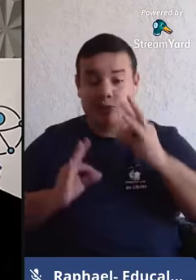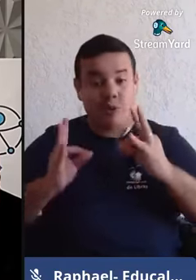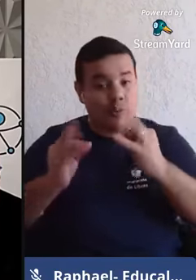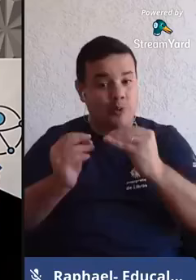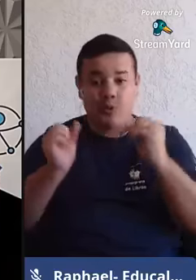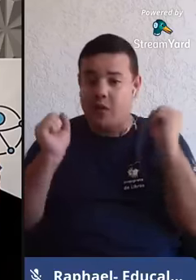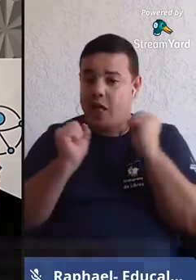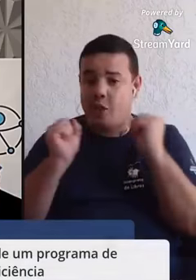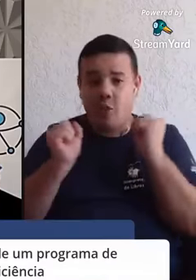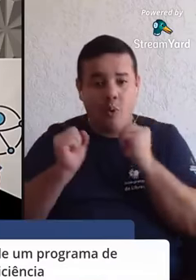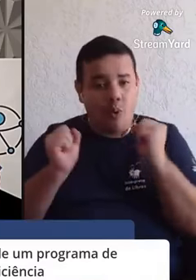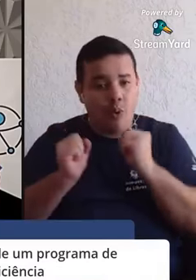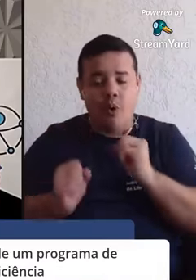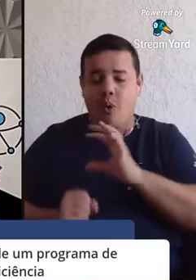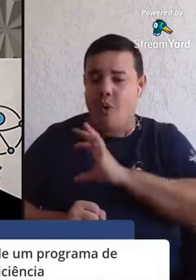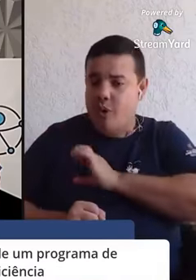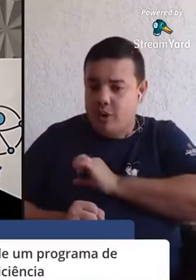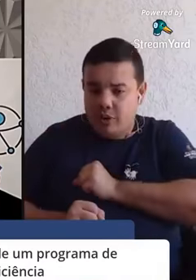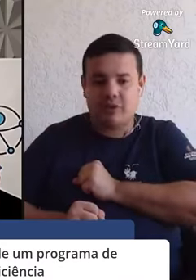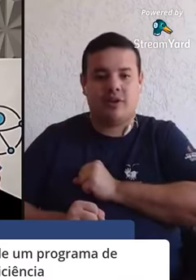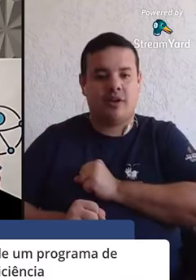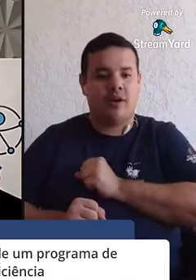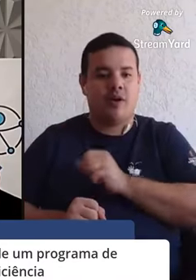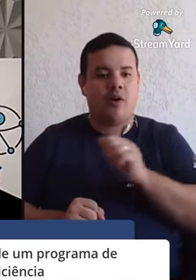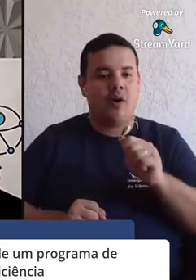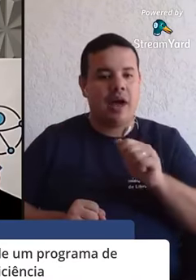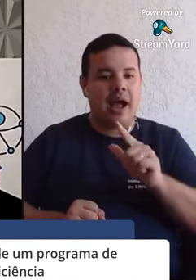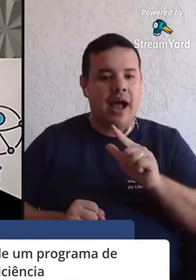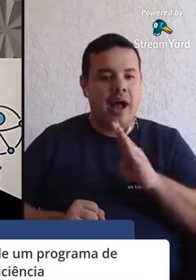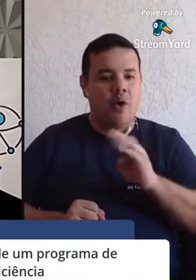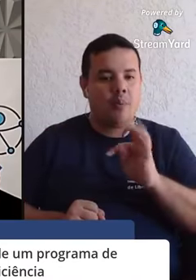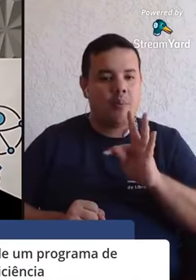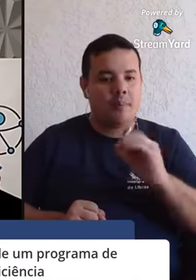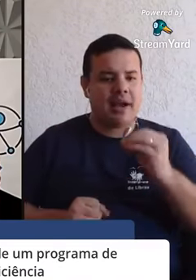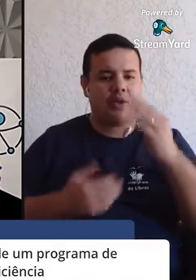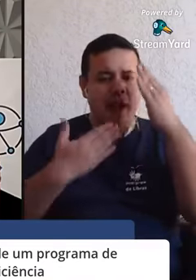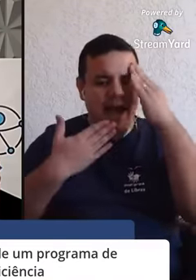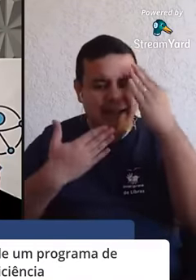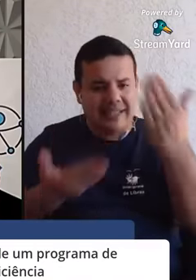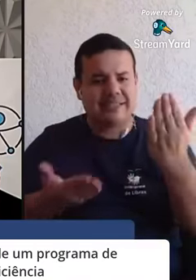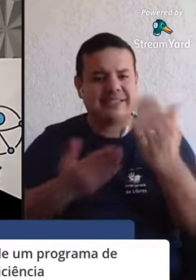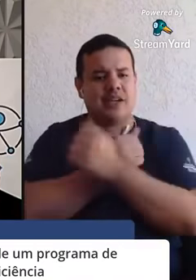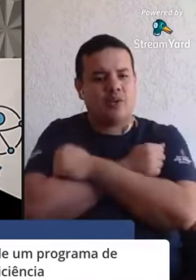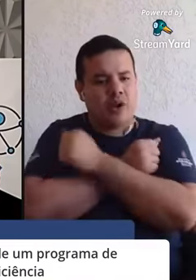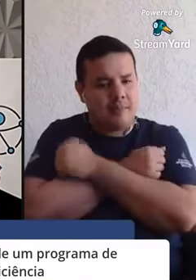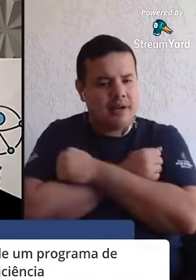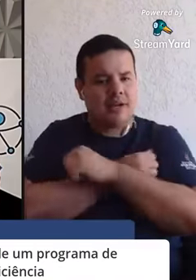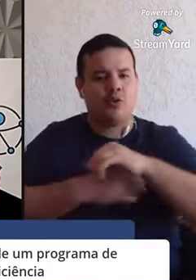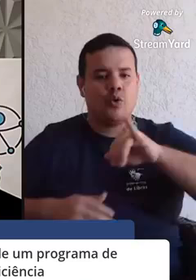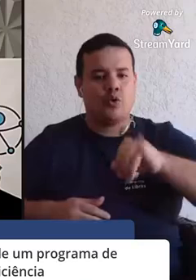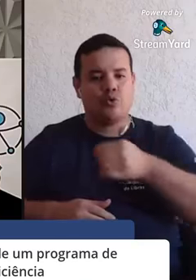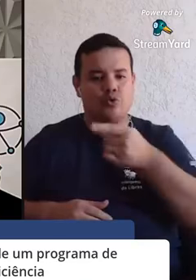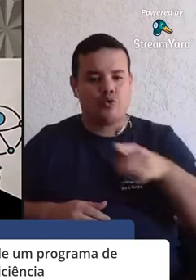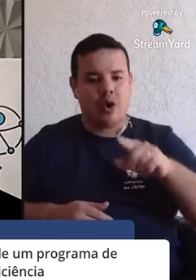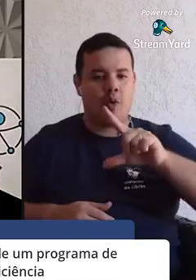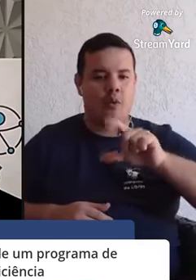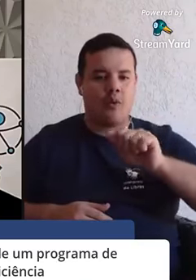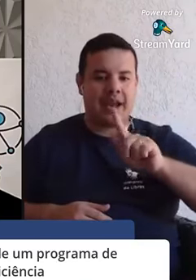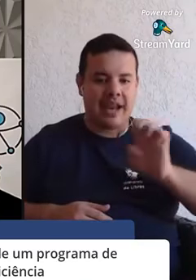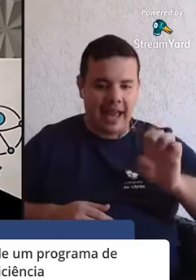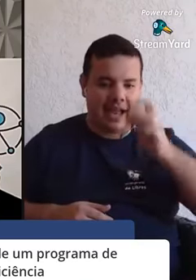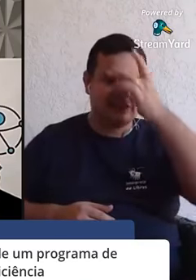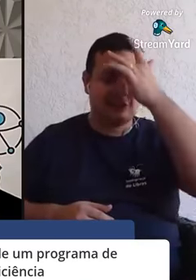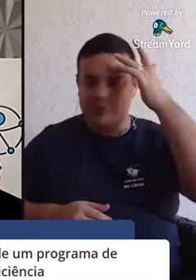deu uma última... Olha lá, agradecendo aqui, todo mundo mandando um abraço, o João Lage, o pessoal da secretaria,